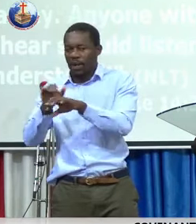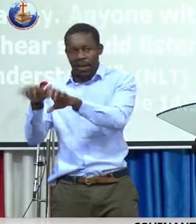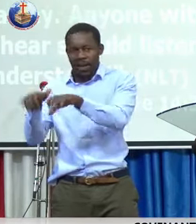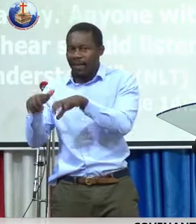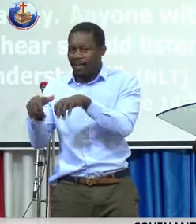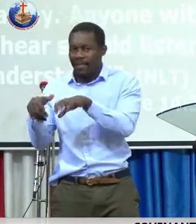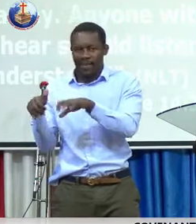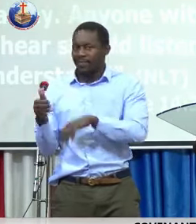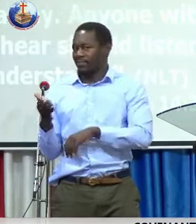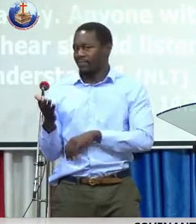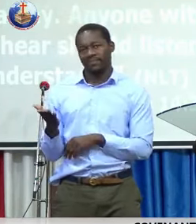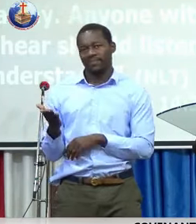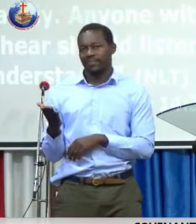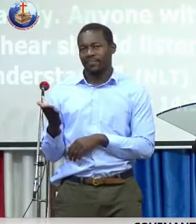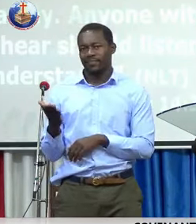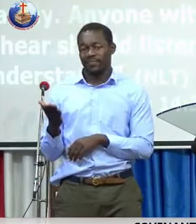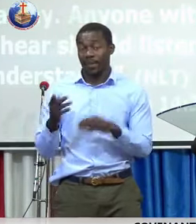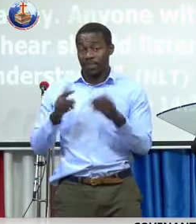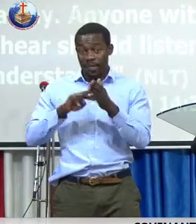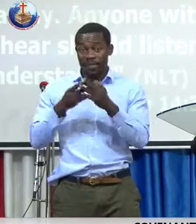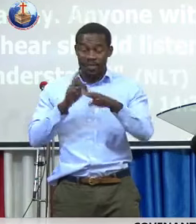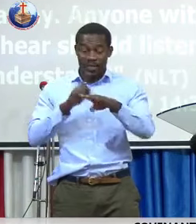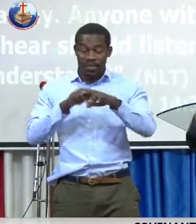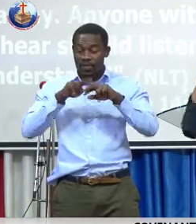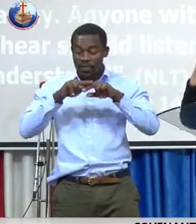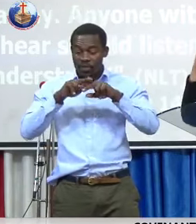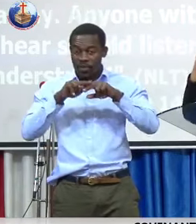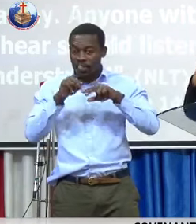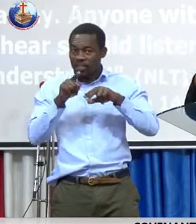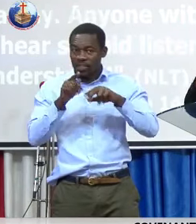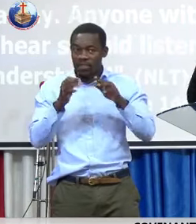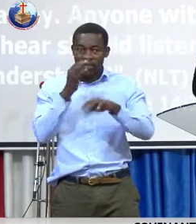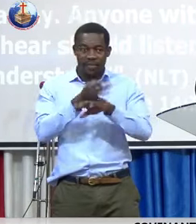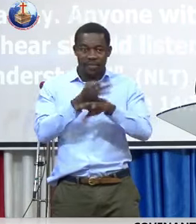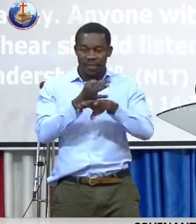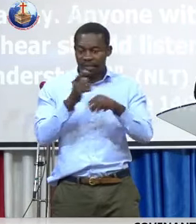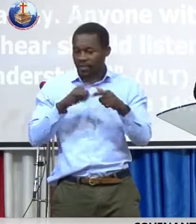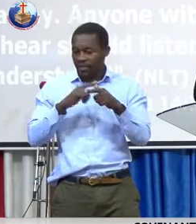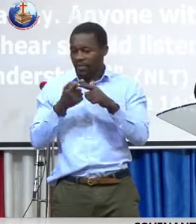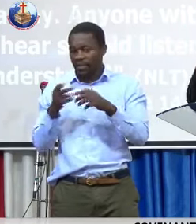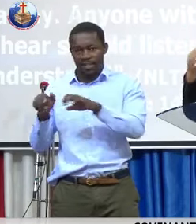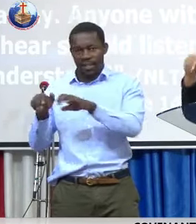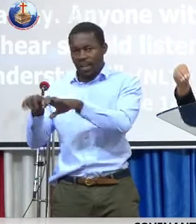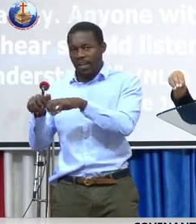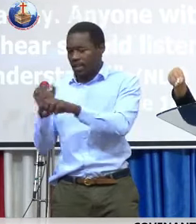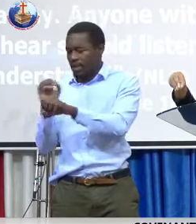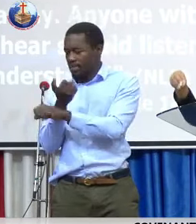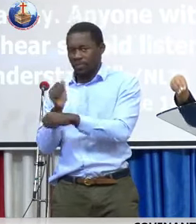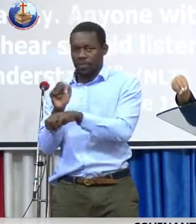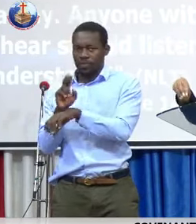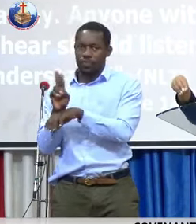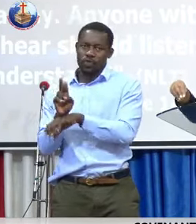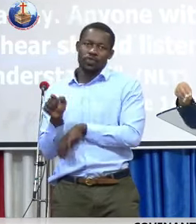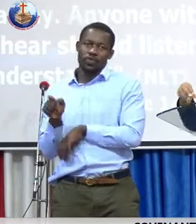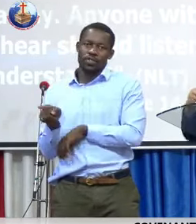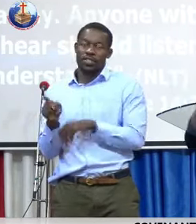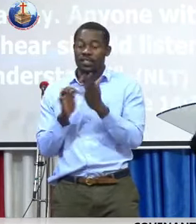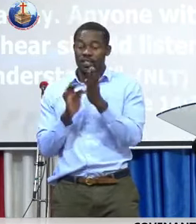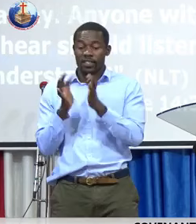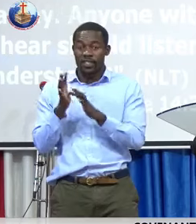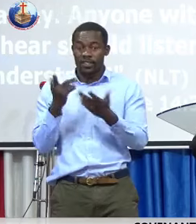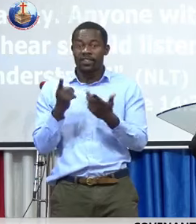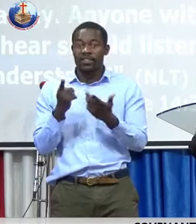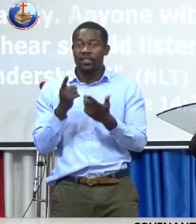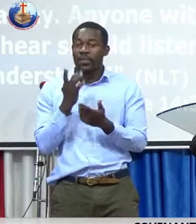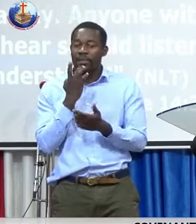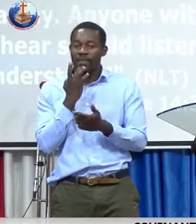chumvi sio nzuri hata kwa ajili ya mbolea, he was referring to that salt which they would put in their shambas for fertilizer. Alikuwa anaongelea hiyo